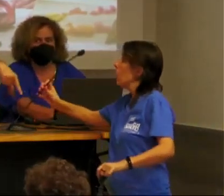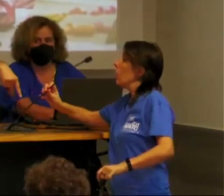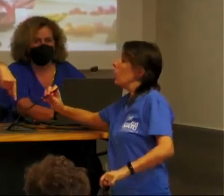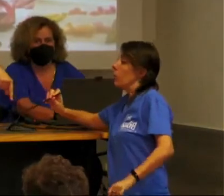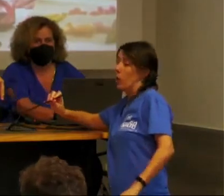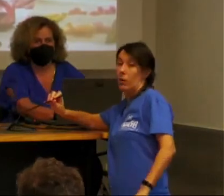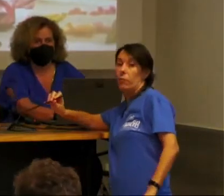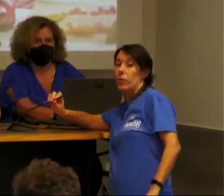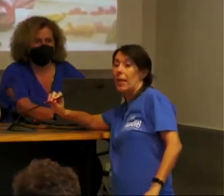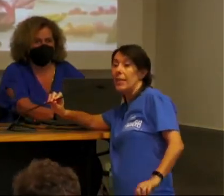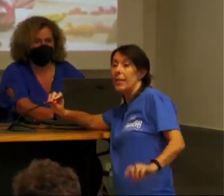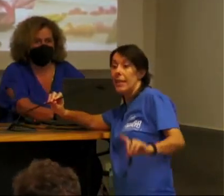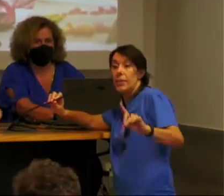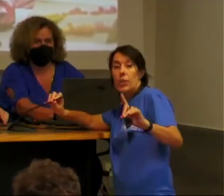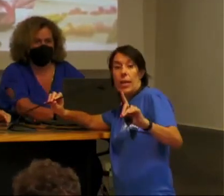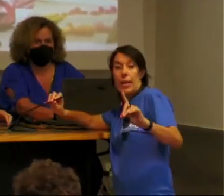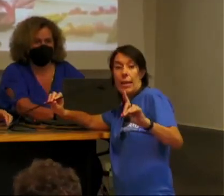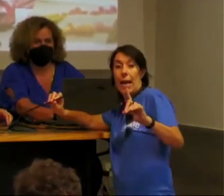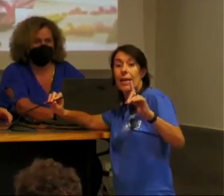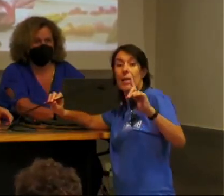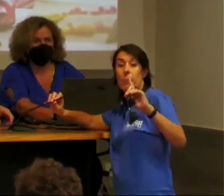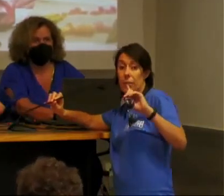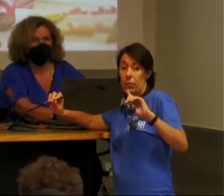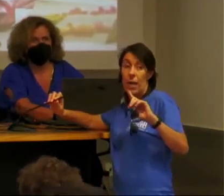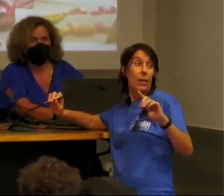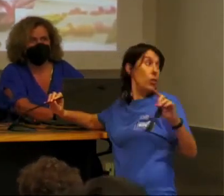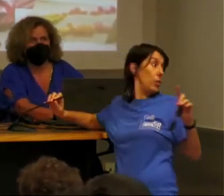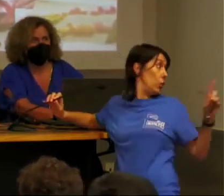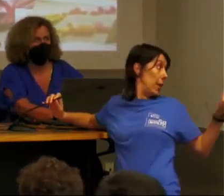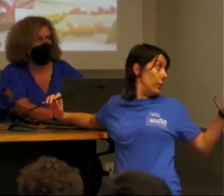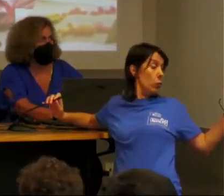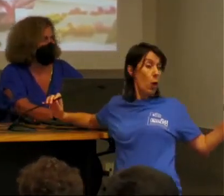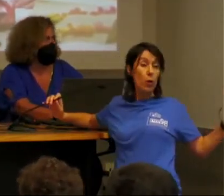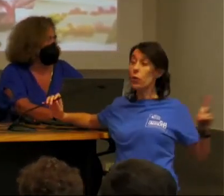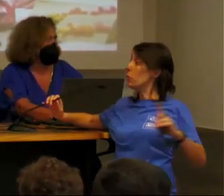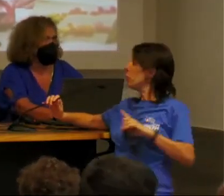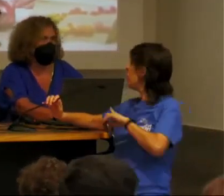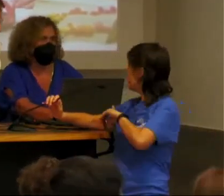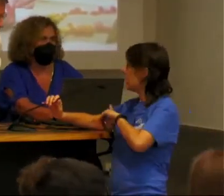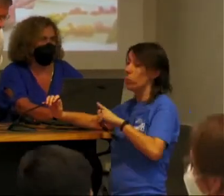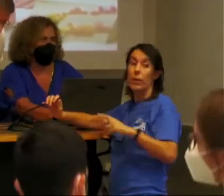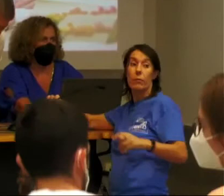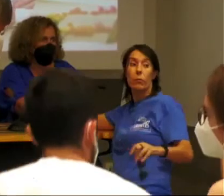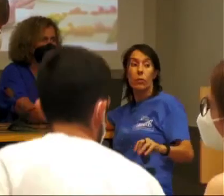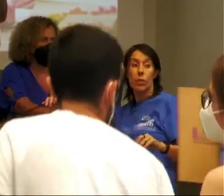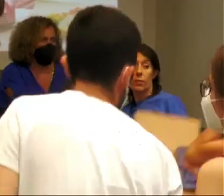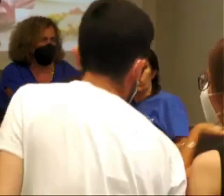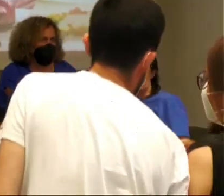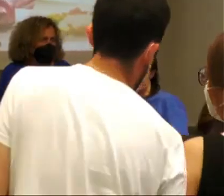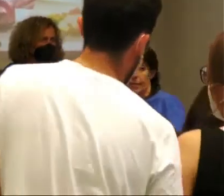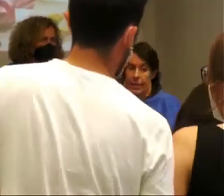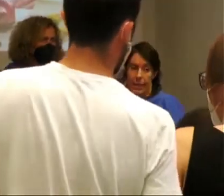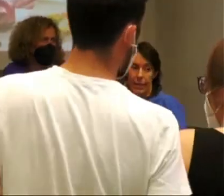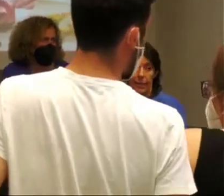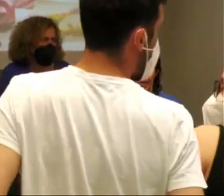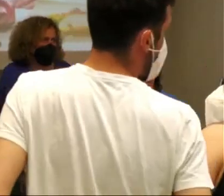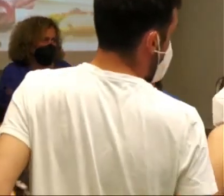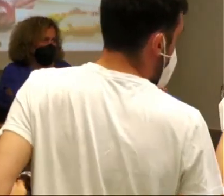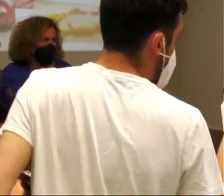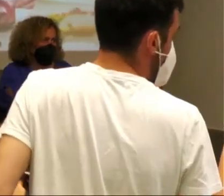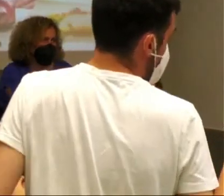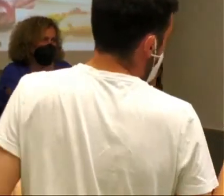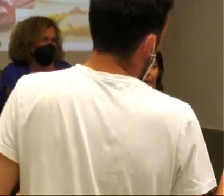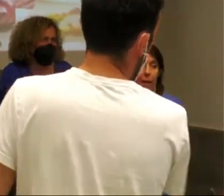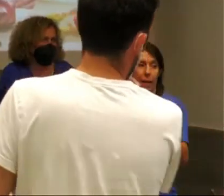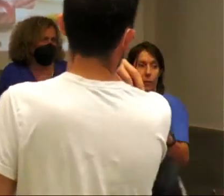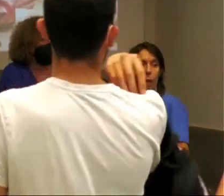davanti. Vorrei dire che c'è anche il personale, c'è Antonio Rossi e Arduina Fiorucci che sono delle segreterie didattiche,